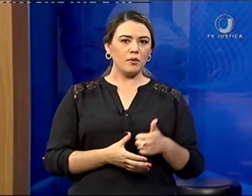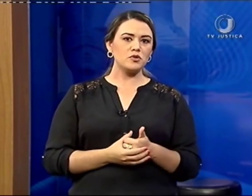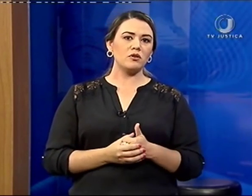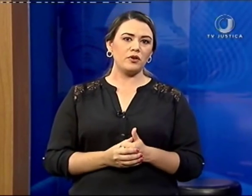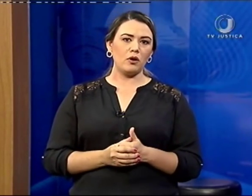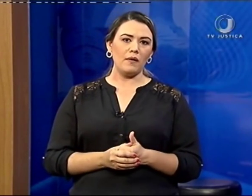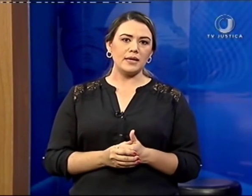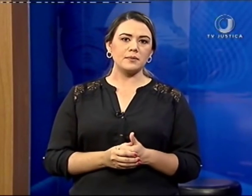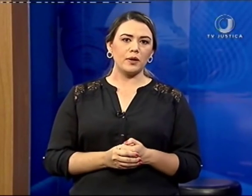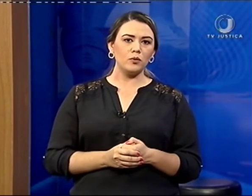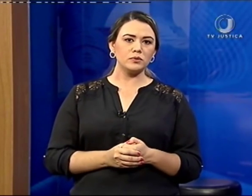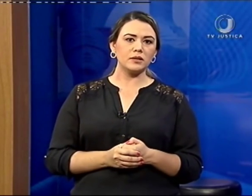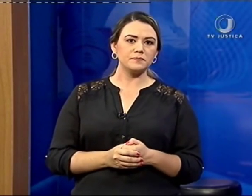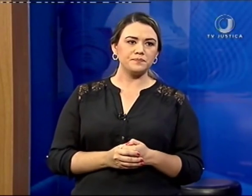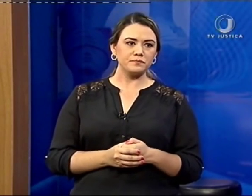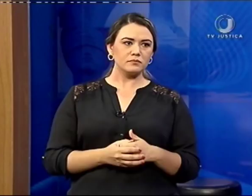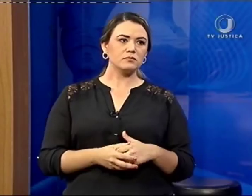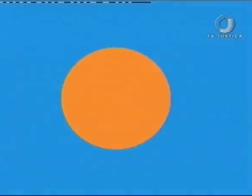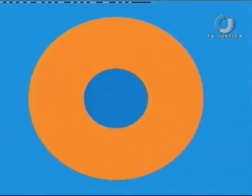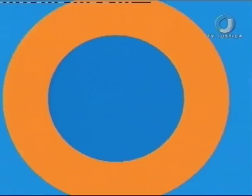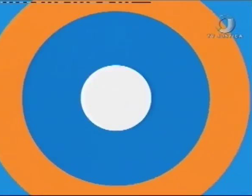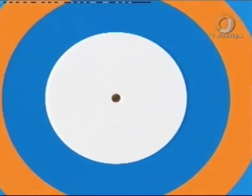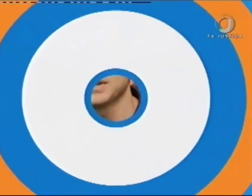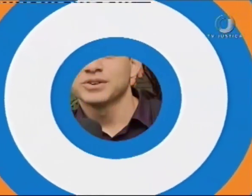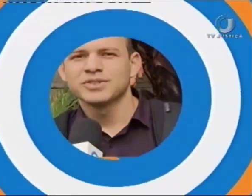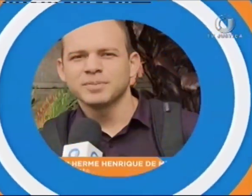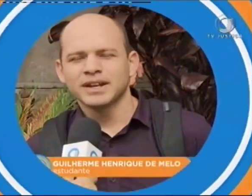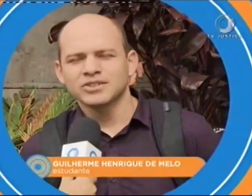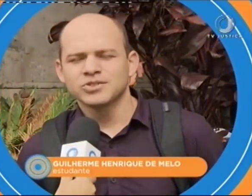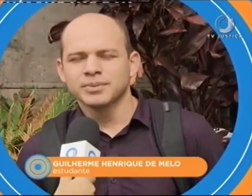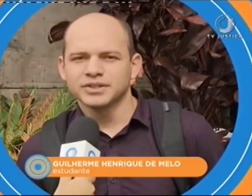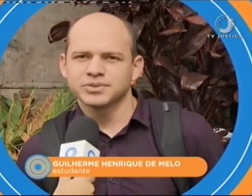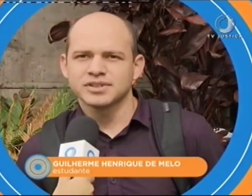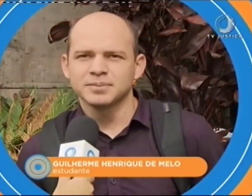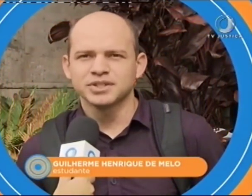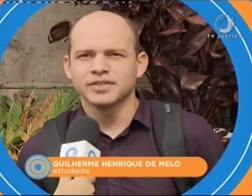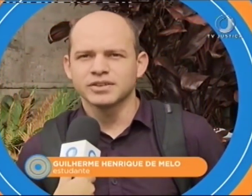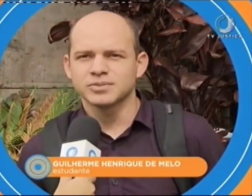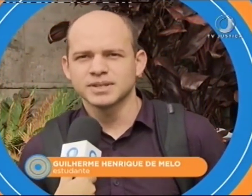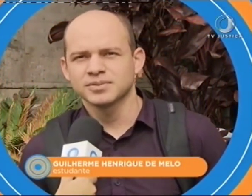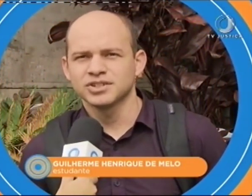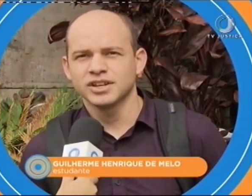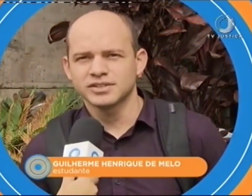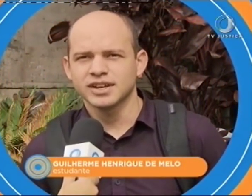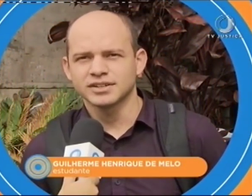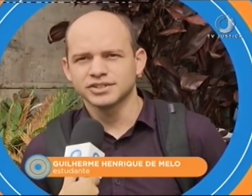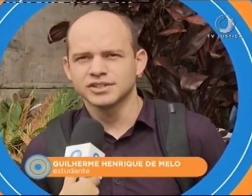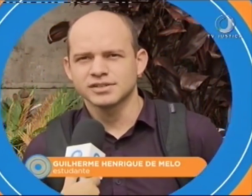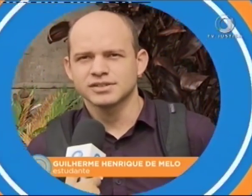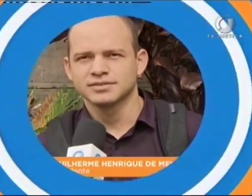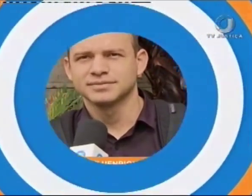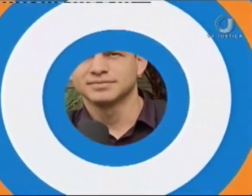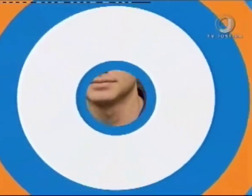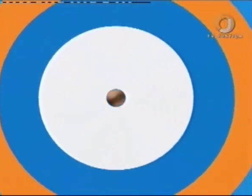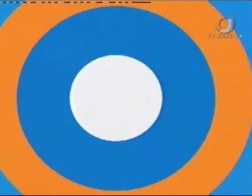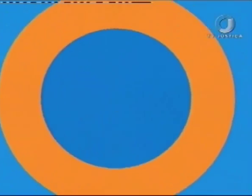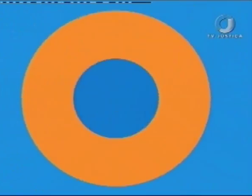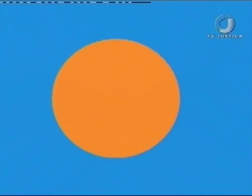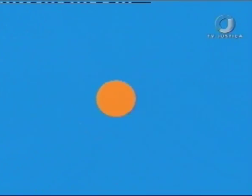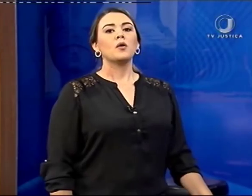Vamos ouvir qual é essa pergunta? Os empregados domésticos sempre tiveram os mesmos direitos e garantias?